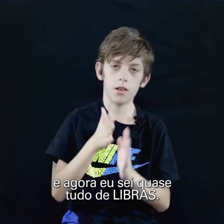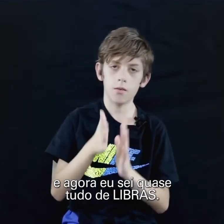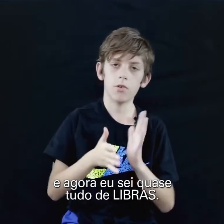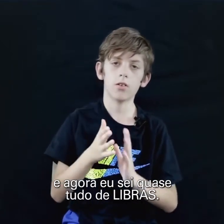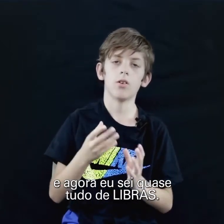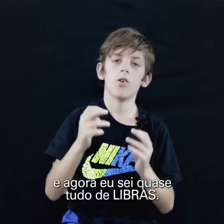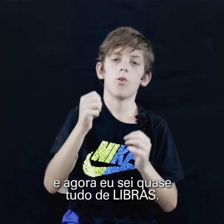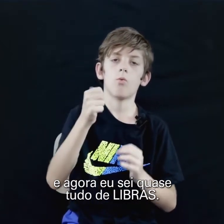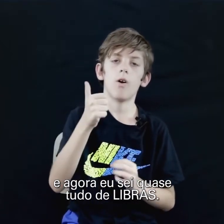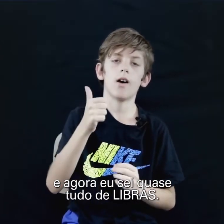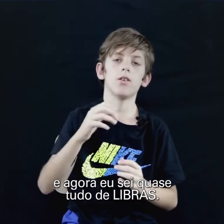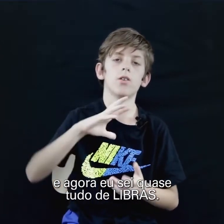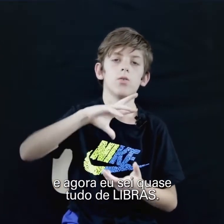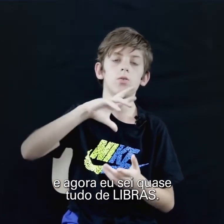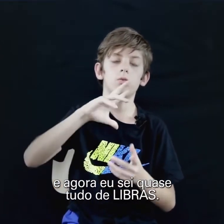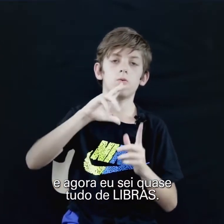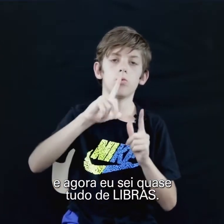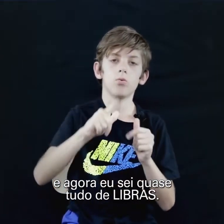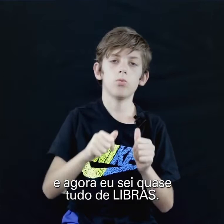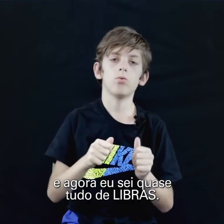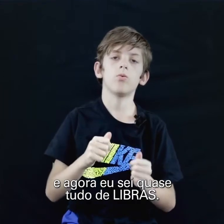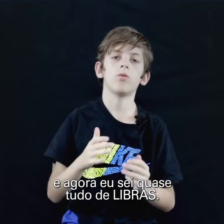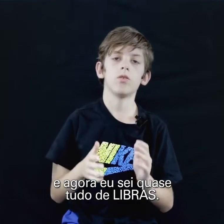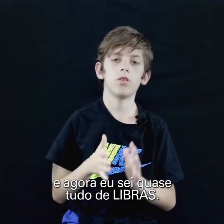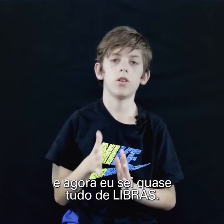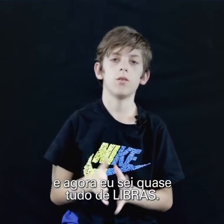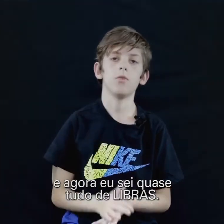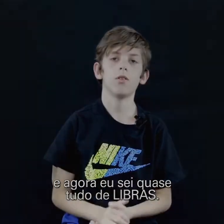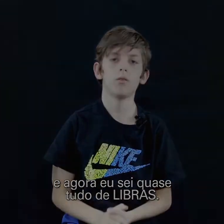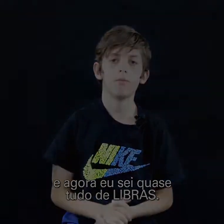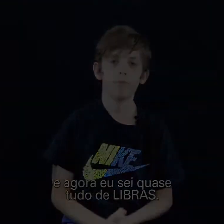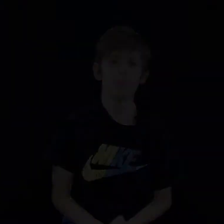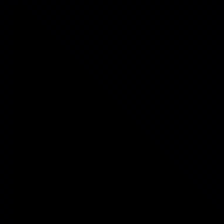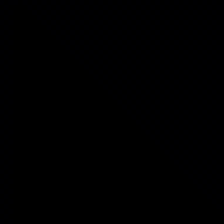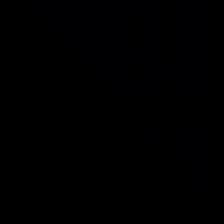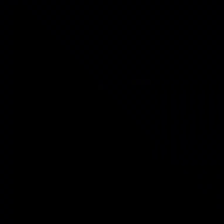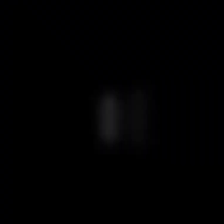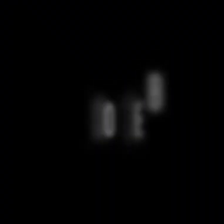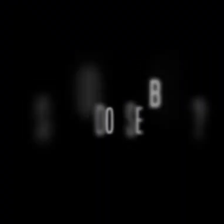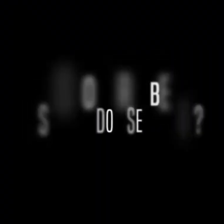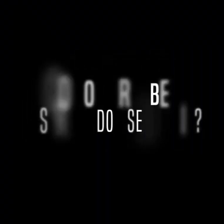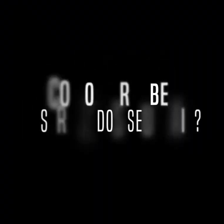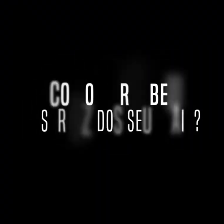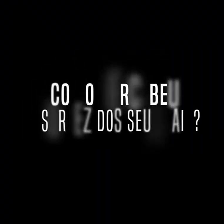sei Libras, quase tudo de Libras.